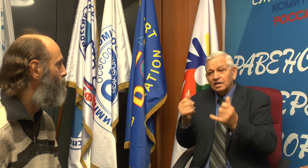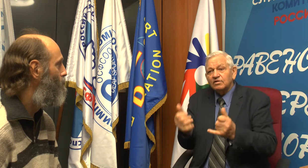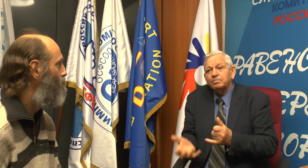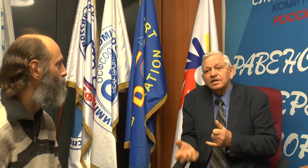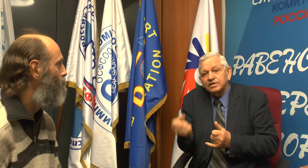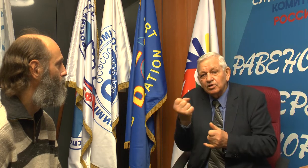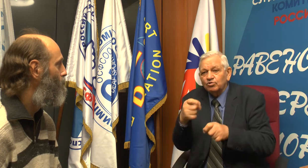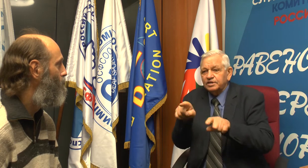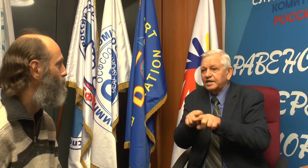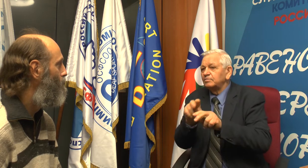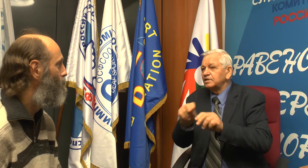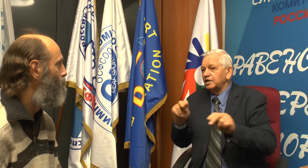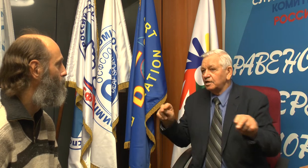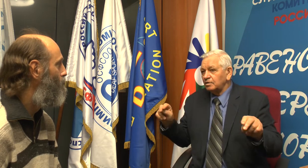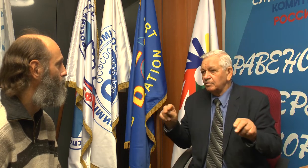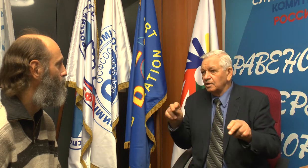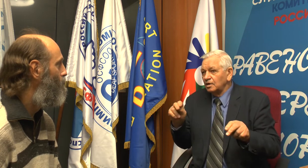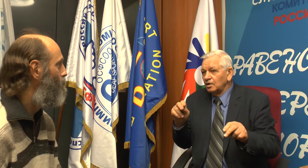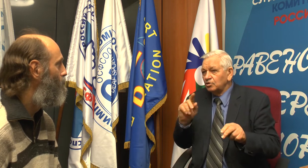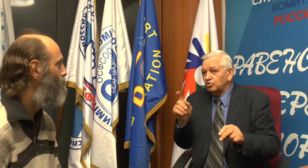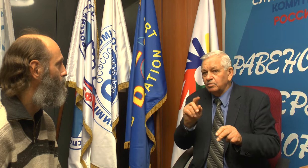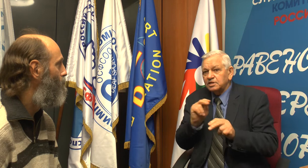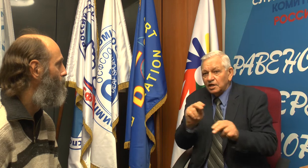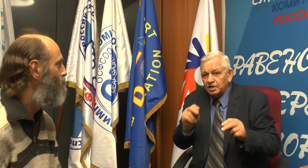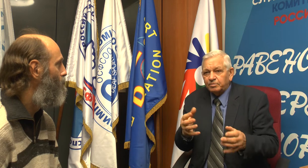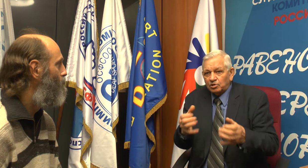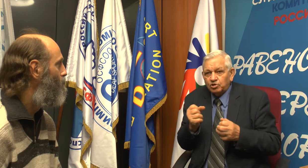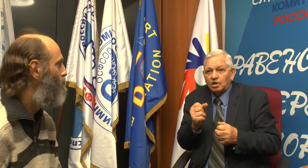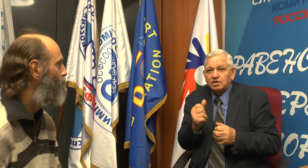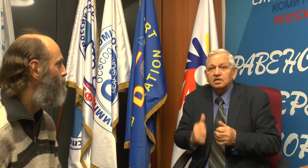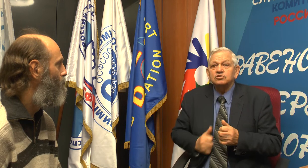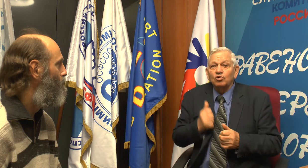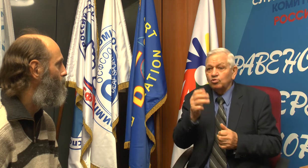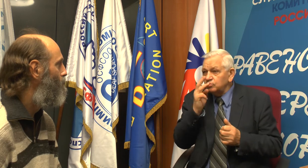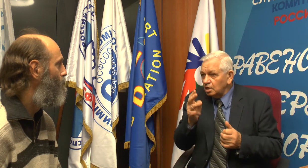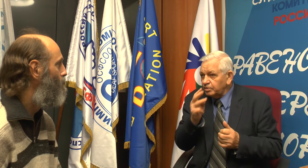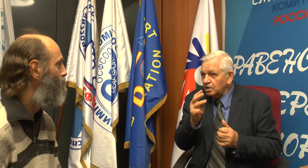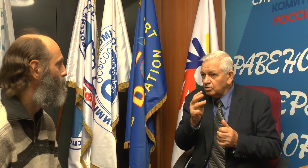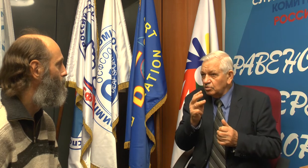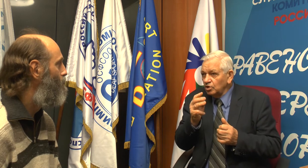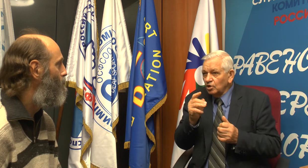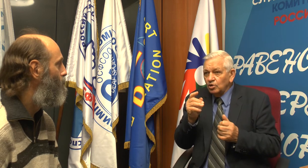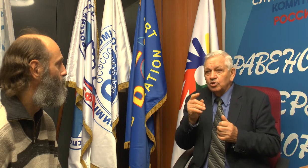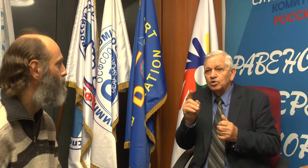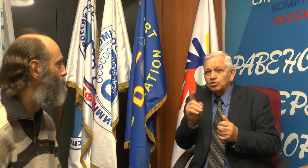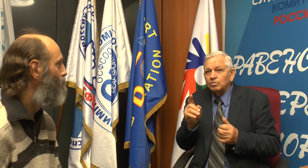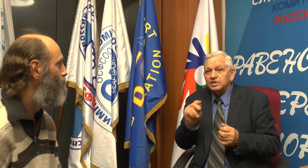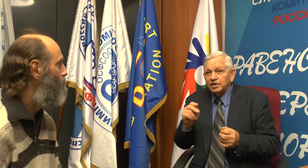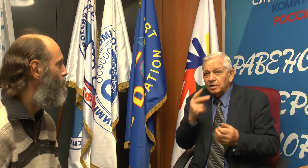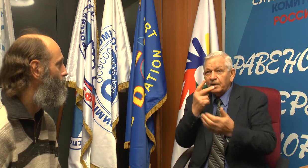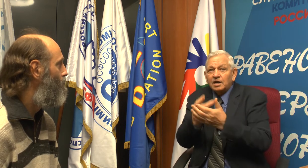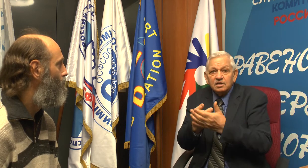оказывать поддержку таким тренерам, чтобы тренеры получали достойную зарплату, и чтобы тренеры